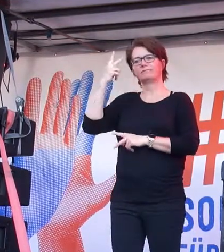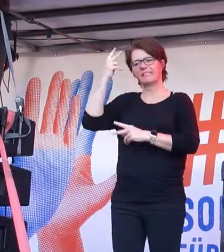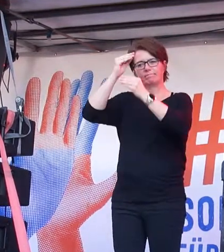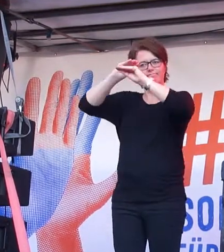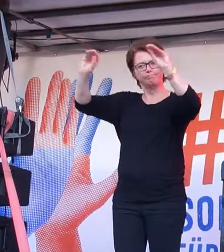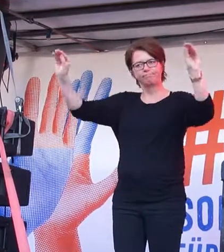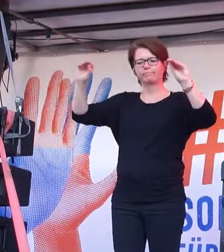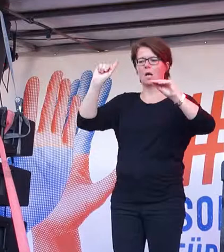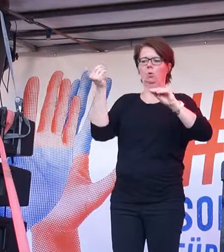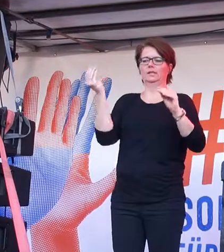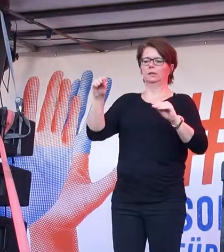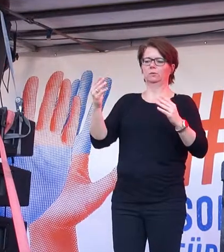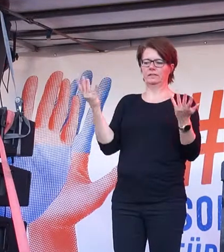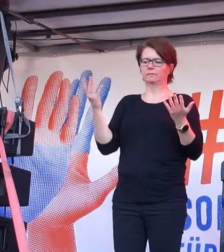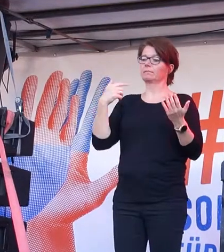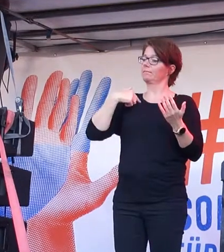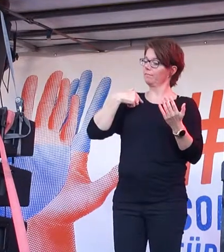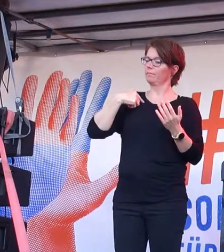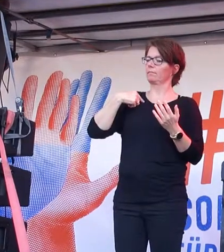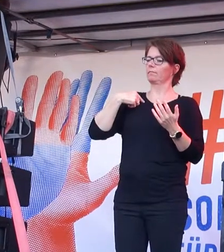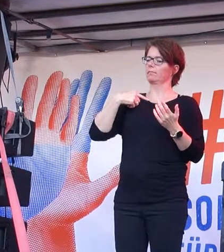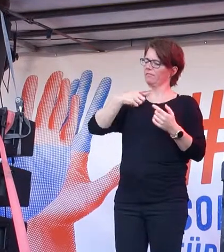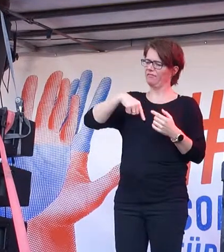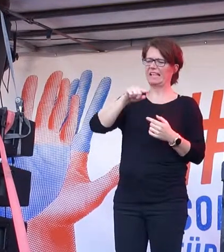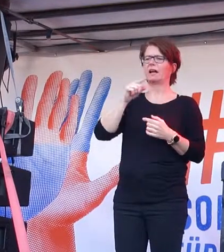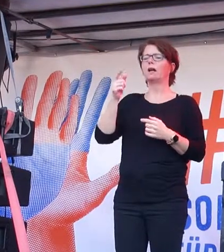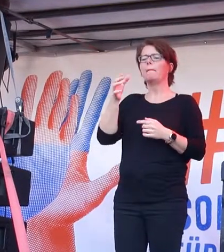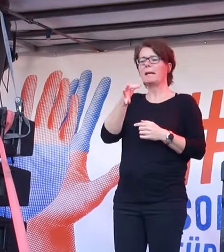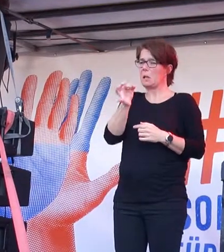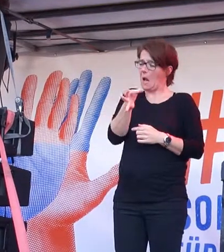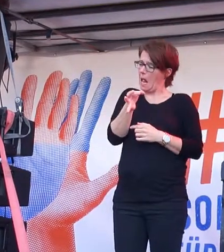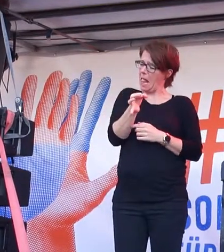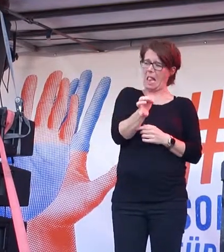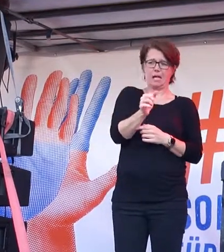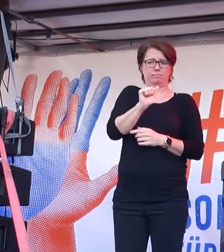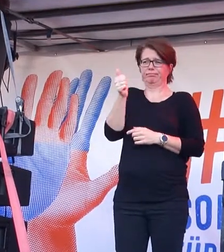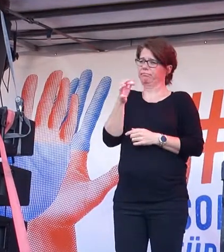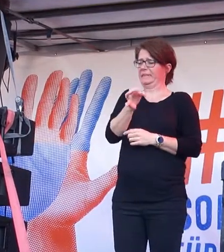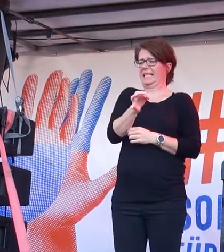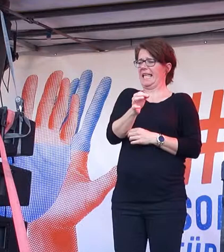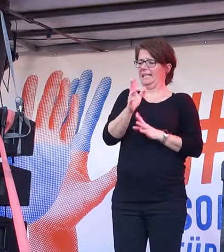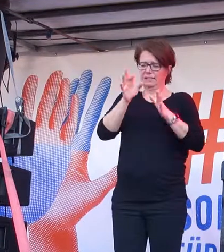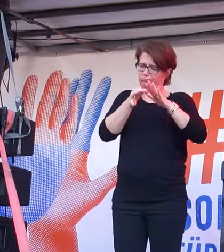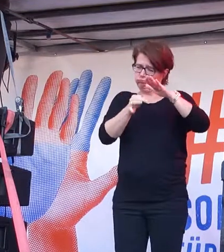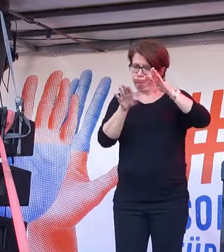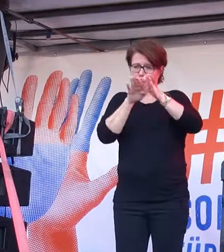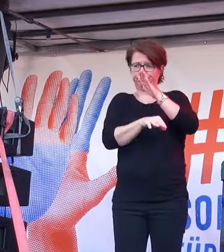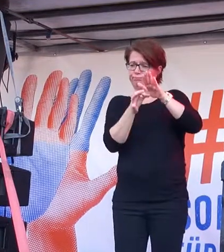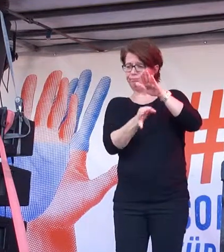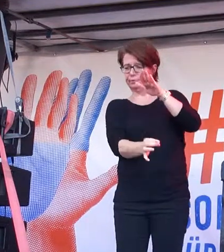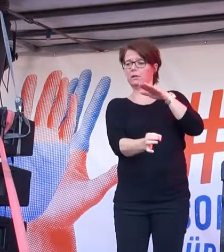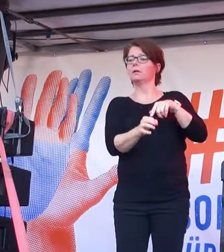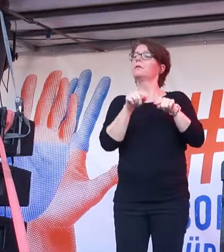der größten Minderheit Europas anzugehören. Sinti und Roma sind mit 12 bis 15 Millionen die größte Minderheit